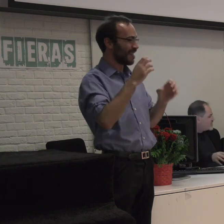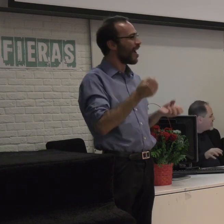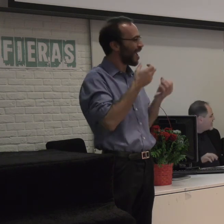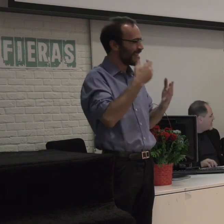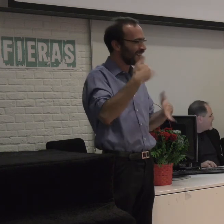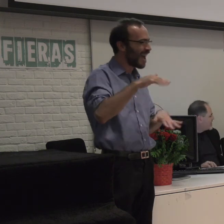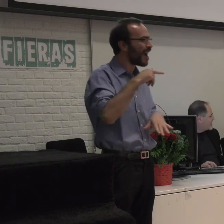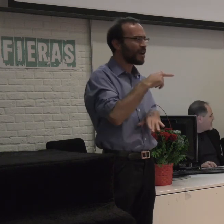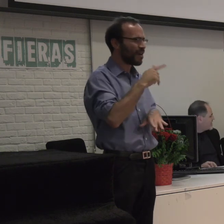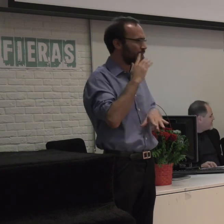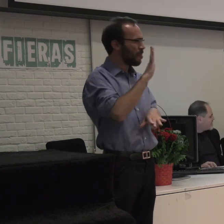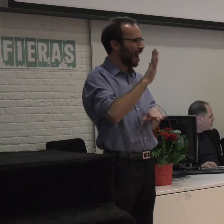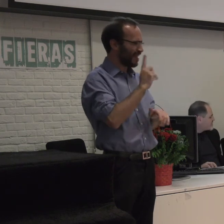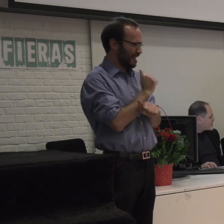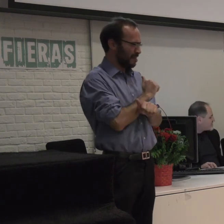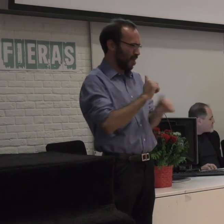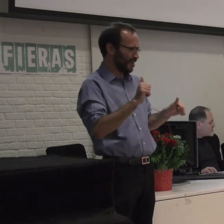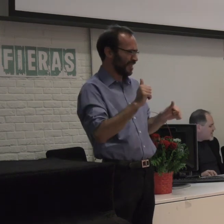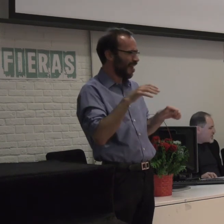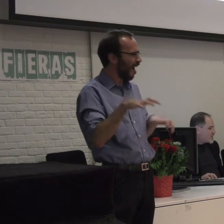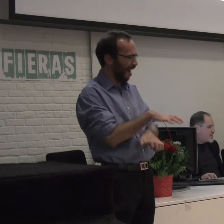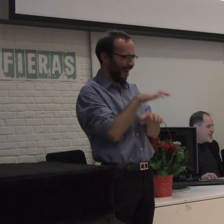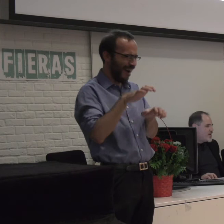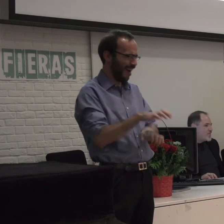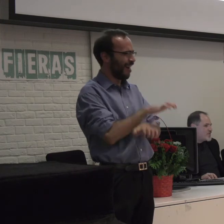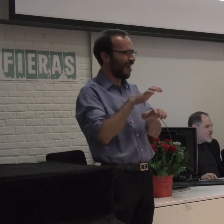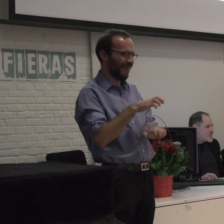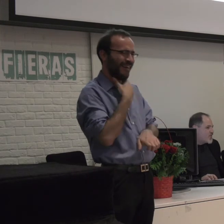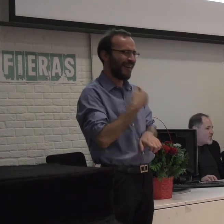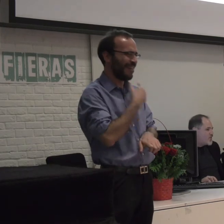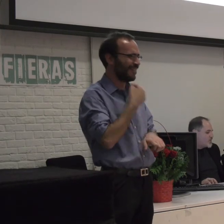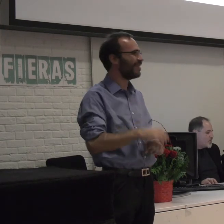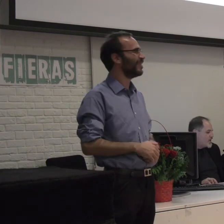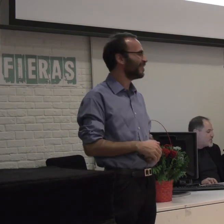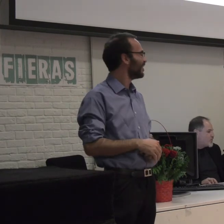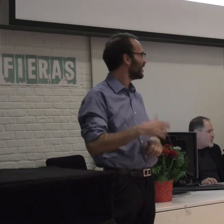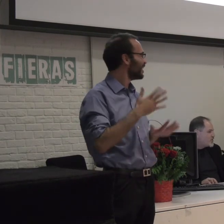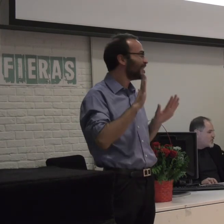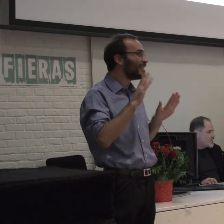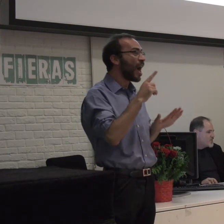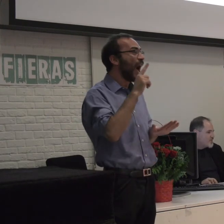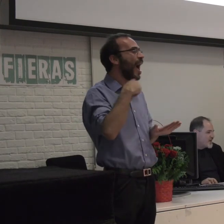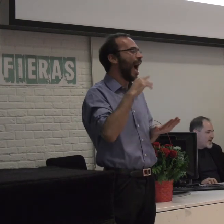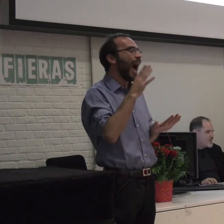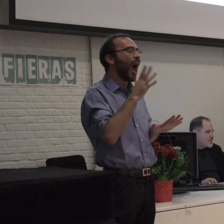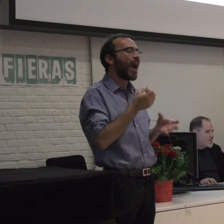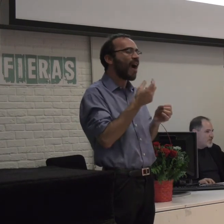casi imposible no partirse de risa. Bueno. Pues solo hago un guiño, no cuento todo el capítulo, pero